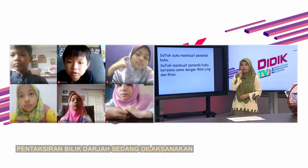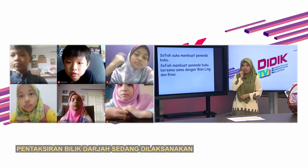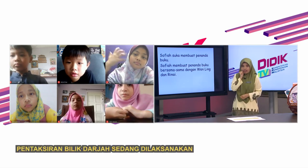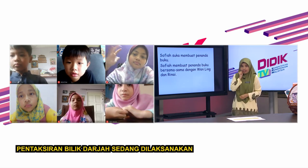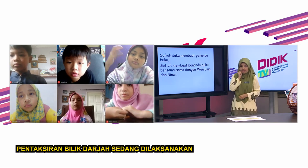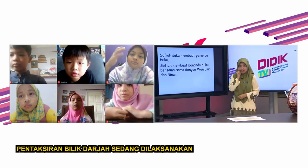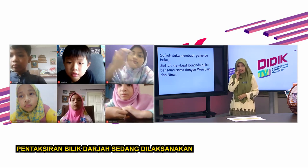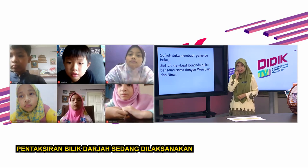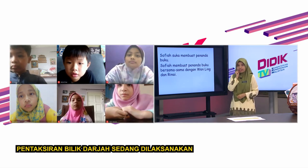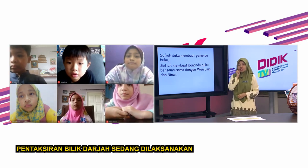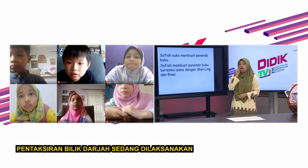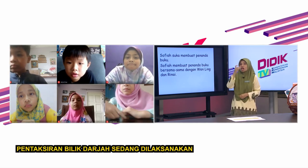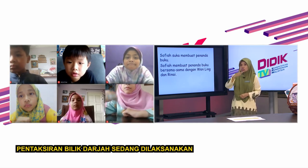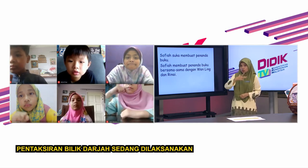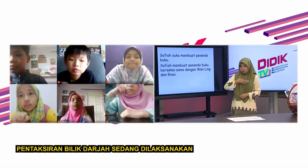Sofia